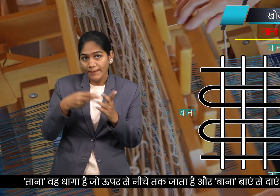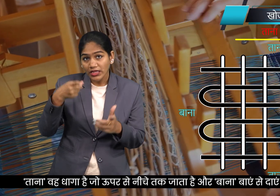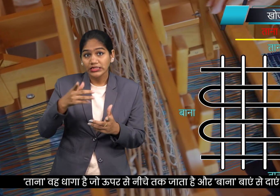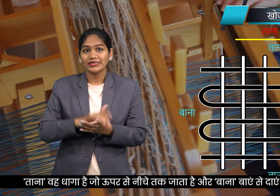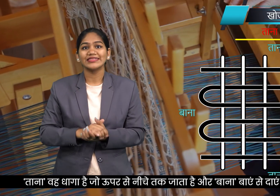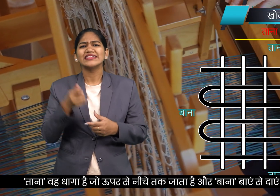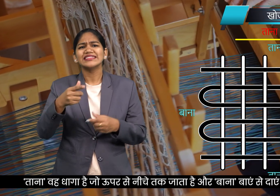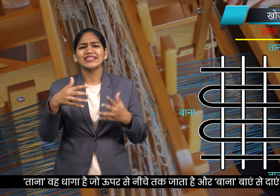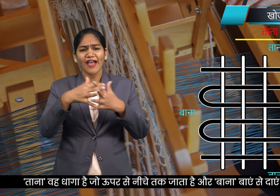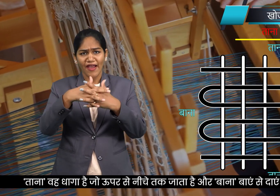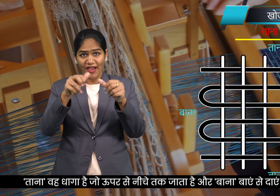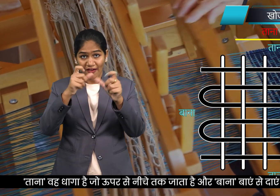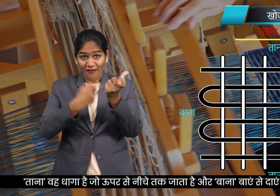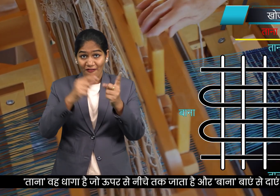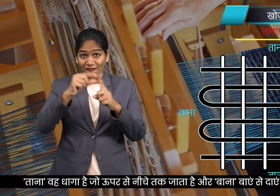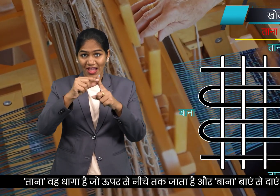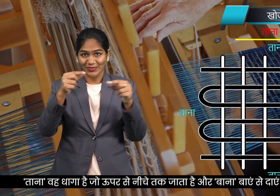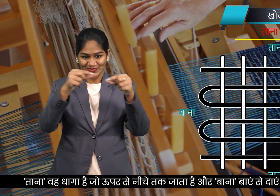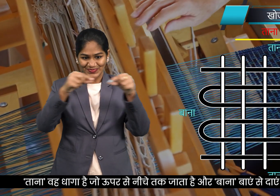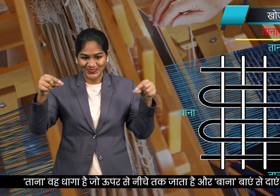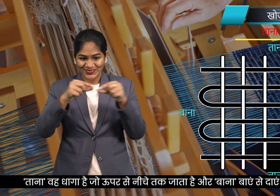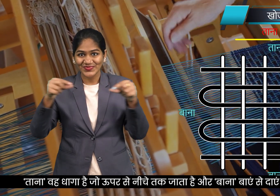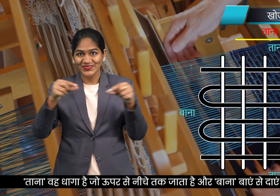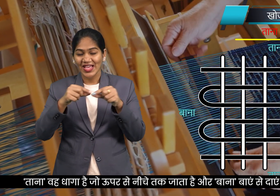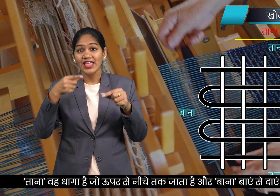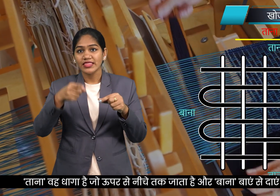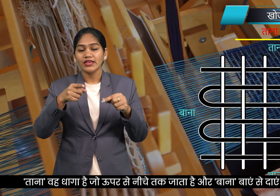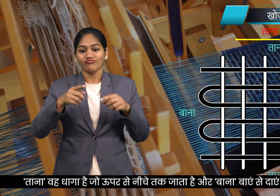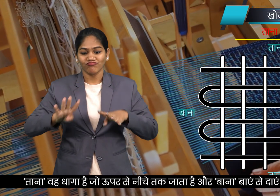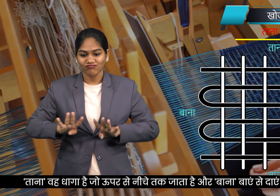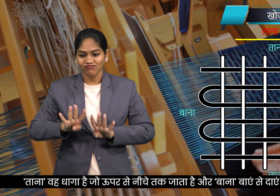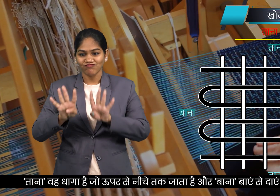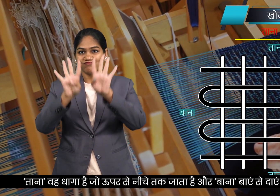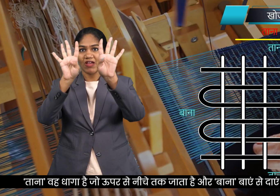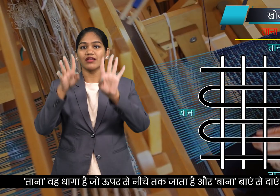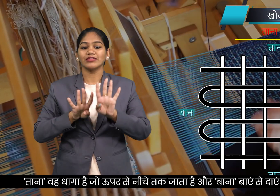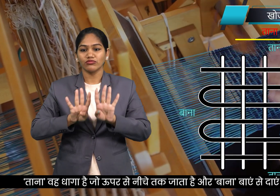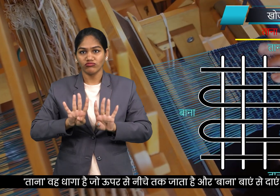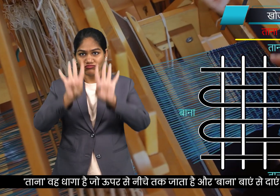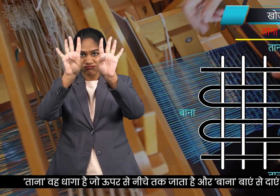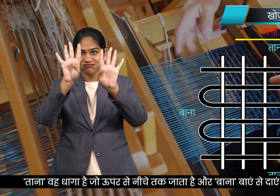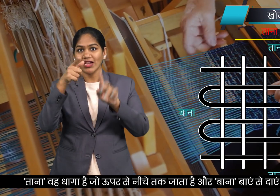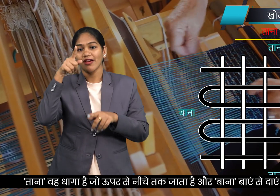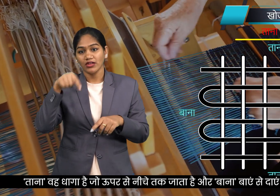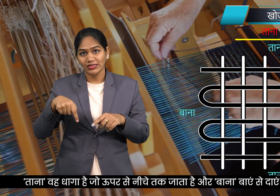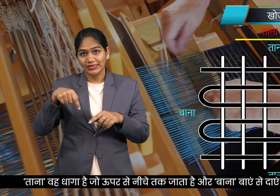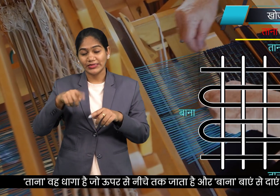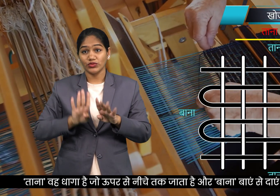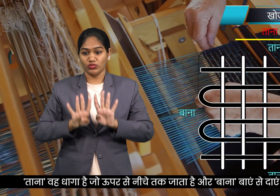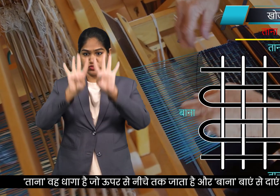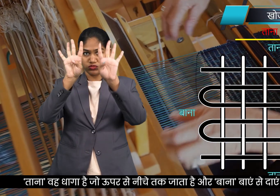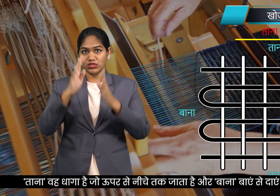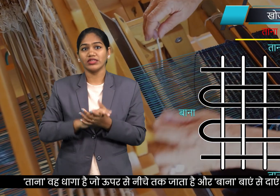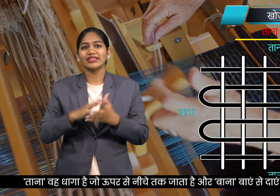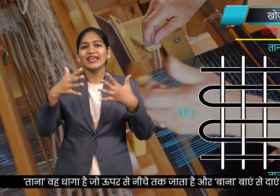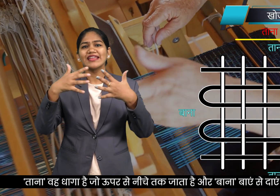ताना वह धागा है जो ऊपर से नीचे तक जाता है